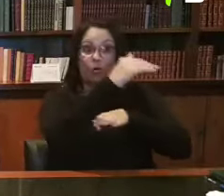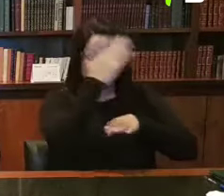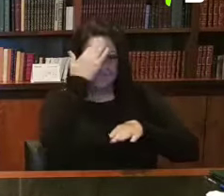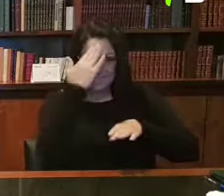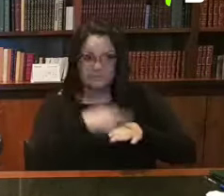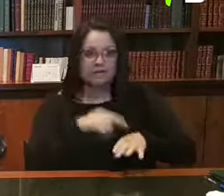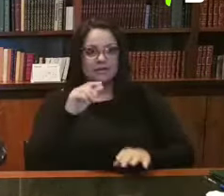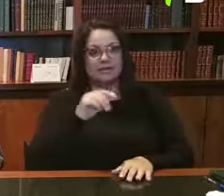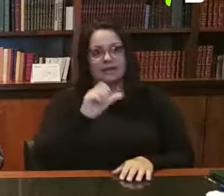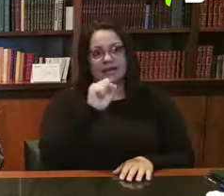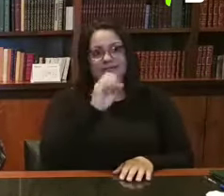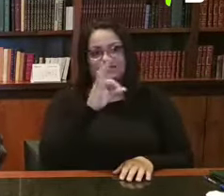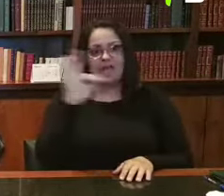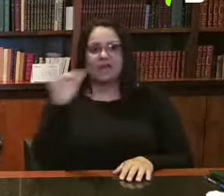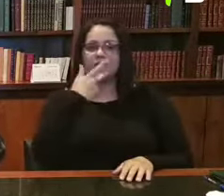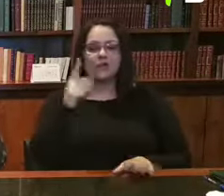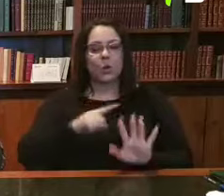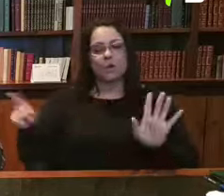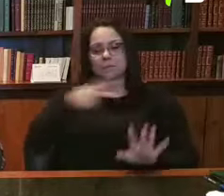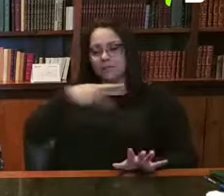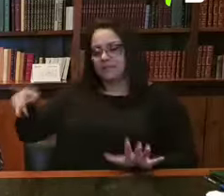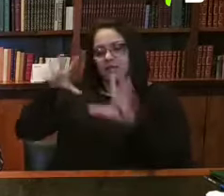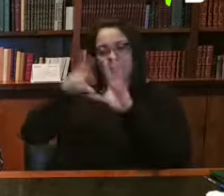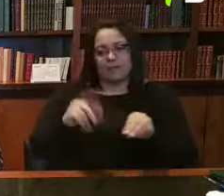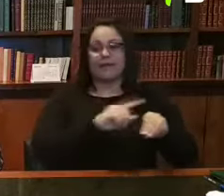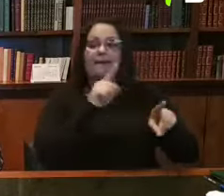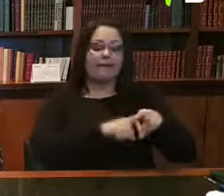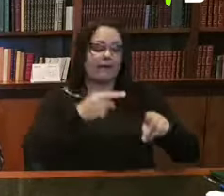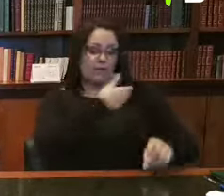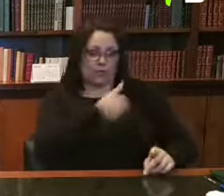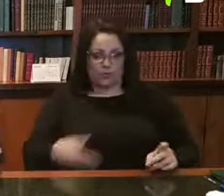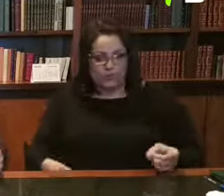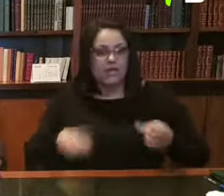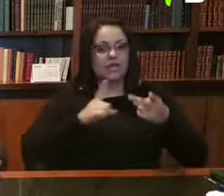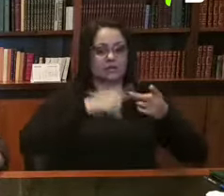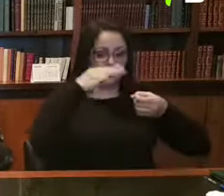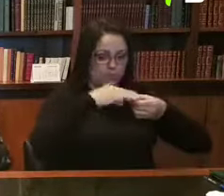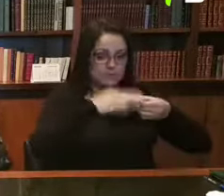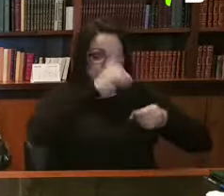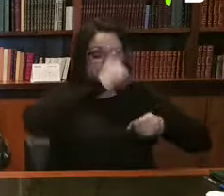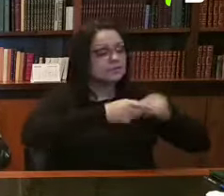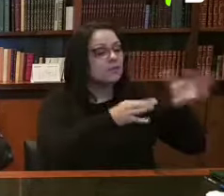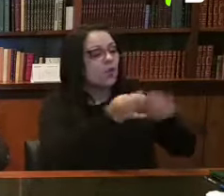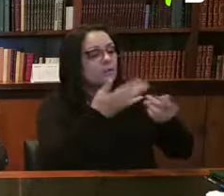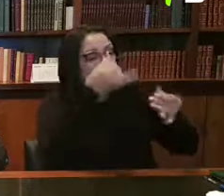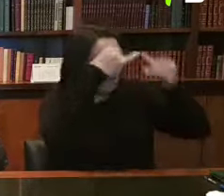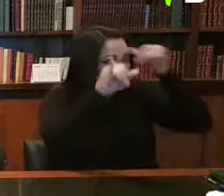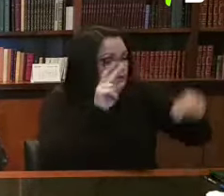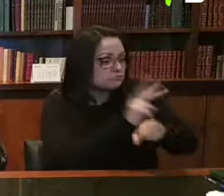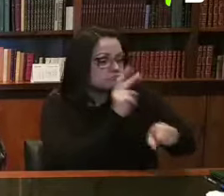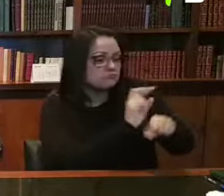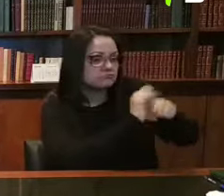supremo tribunal federal disse que os estados e municípios a que tive conduzir as medidas ir de combate ao vivo a nossa quase que